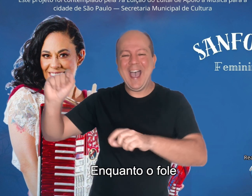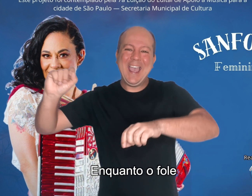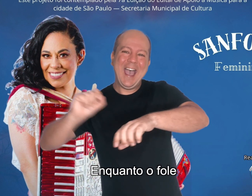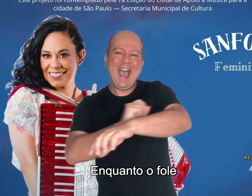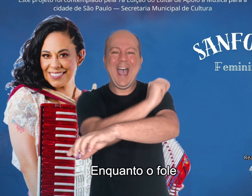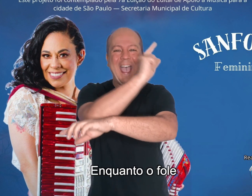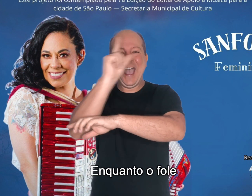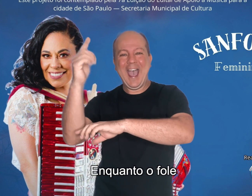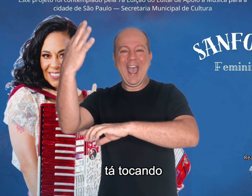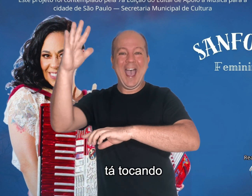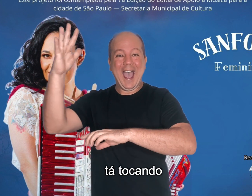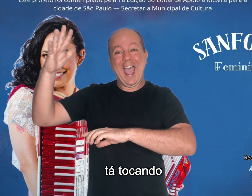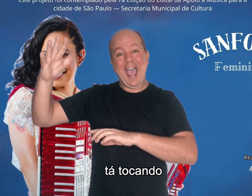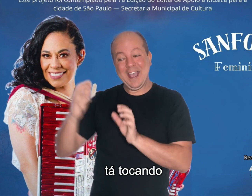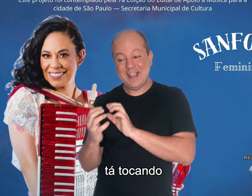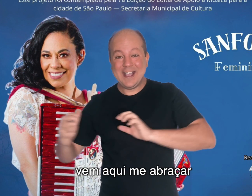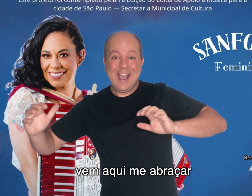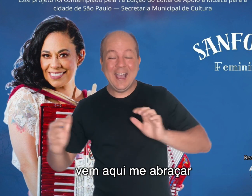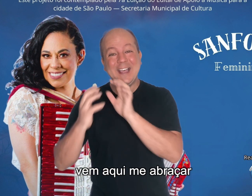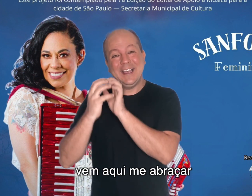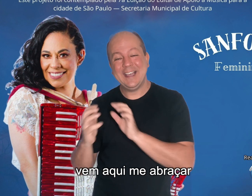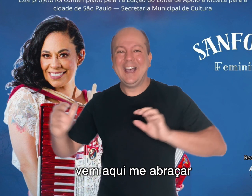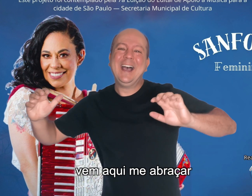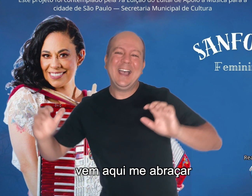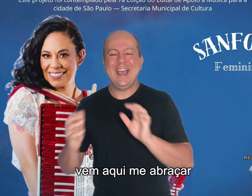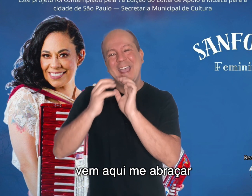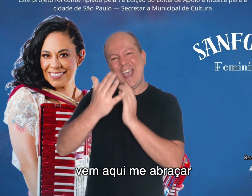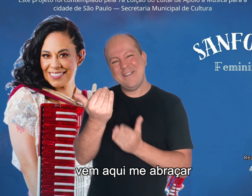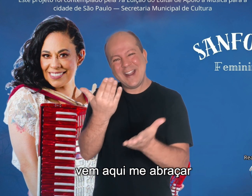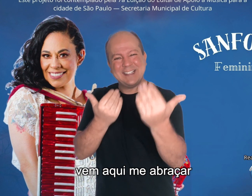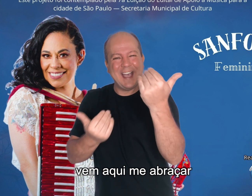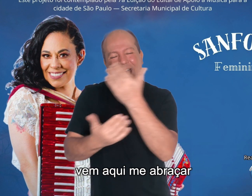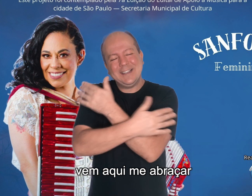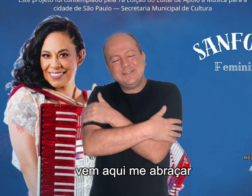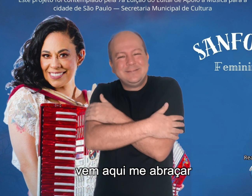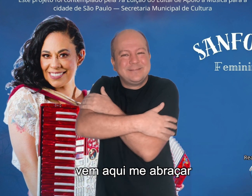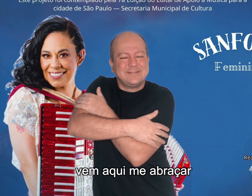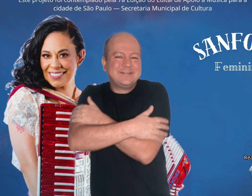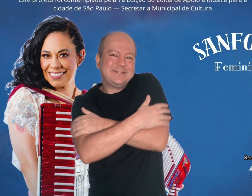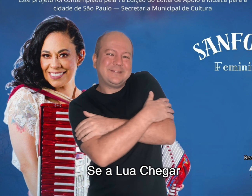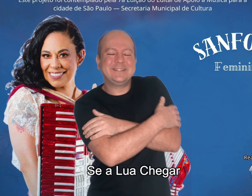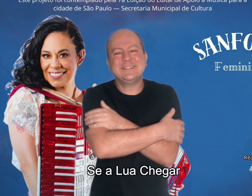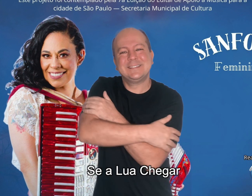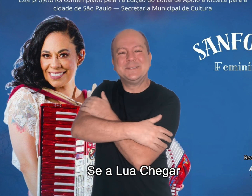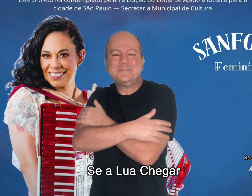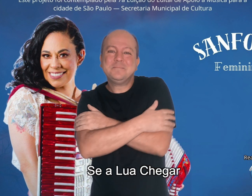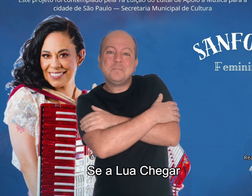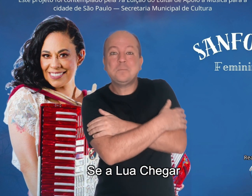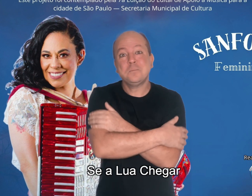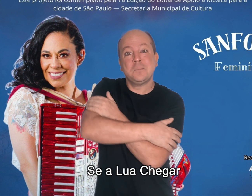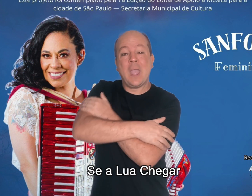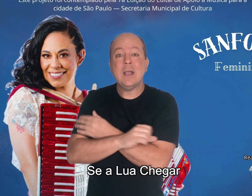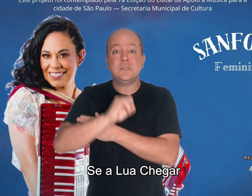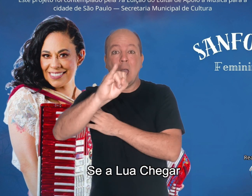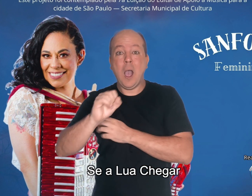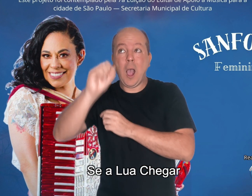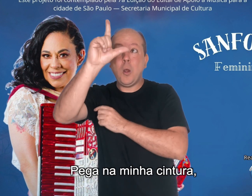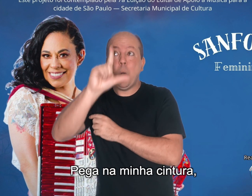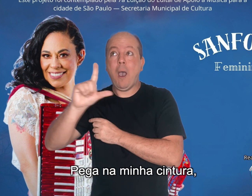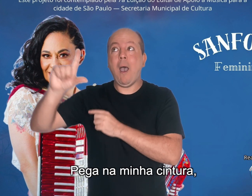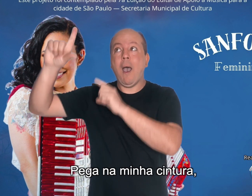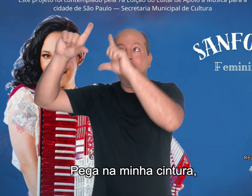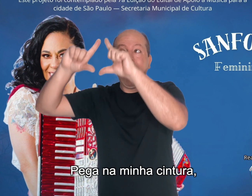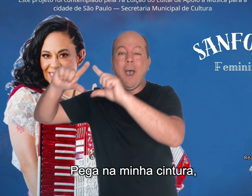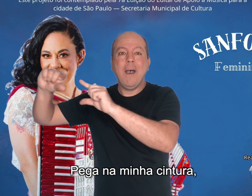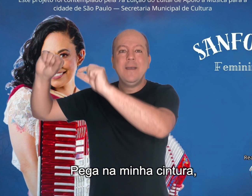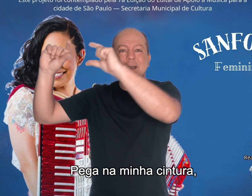raiar enquanto o po tá tocando vem aqui me abraçar se a lua chegar